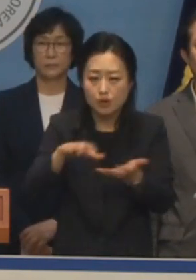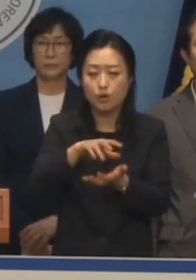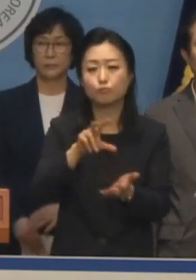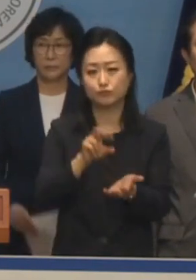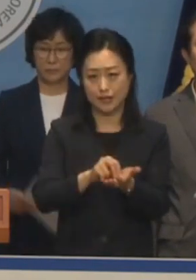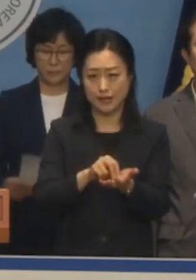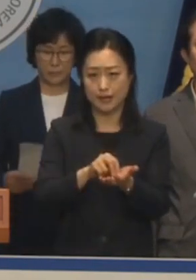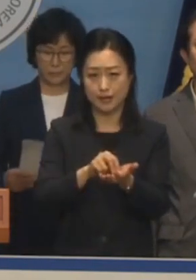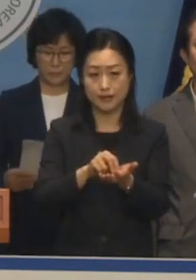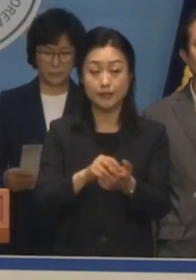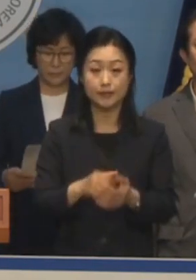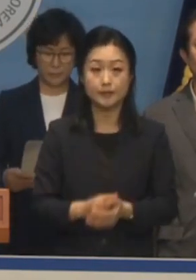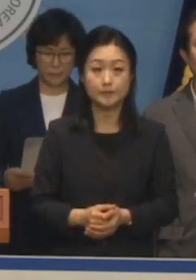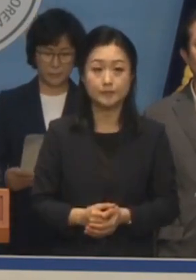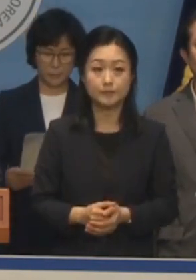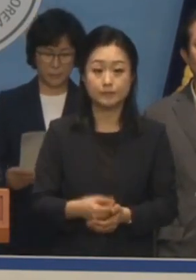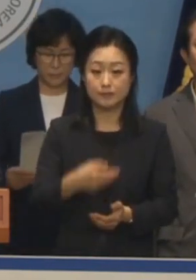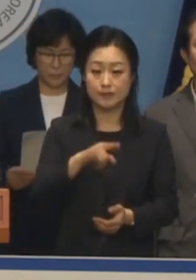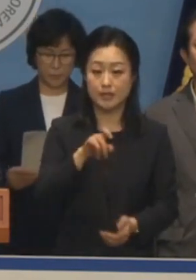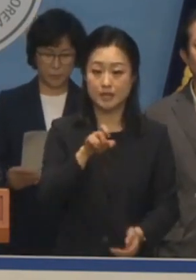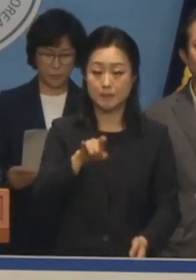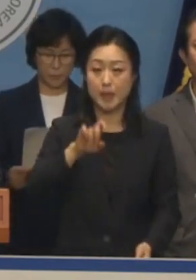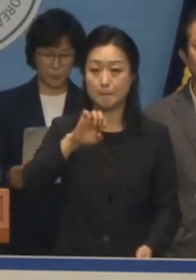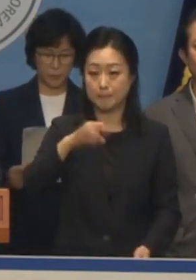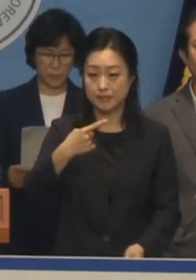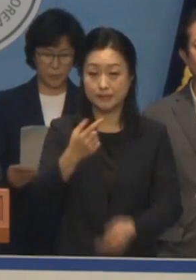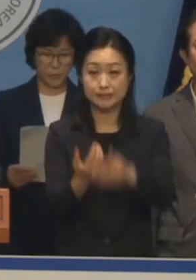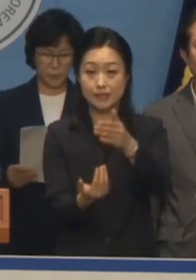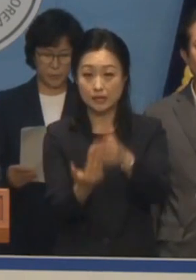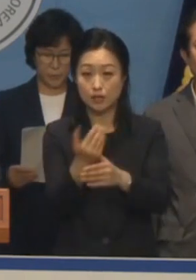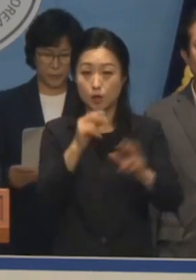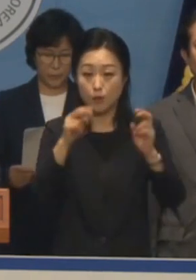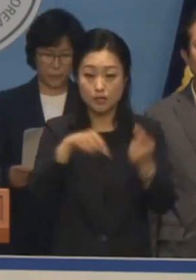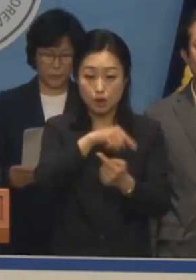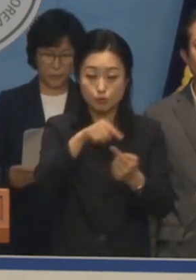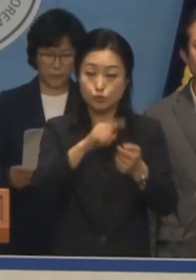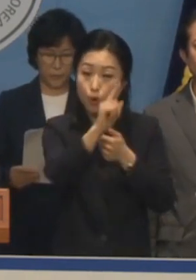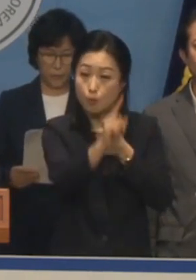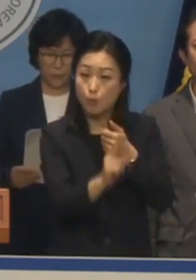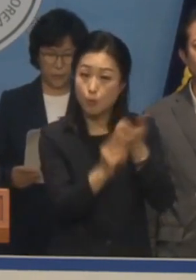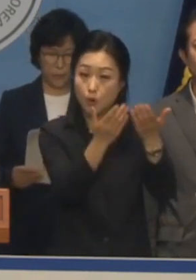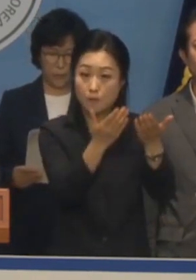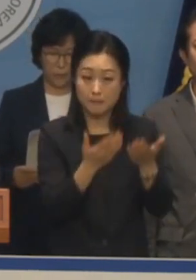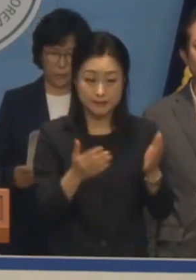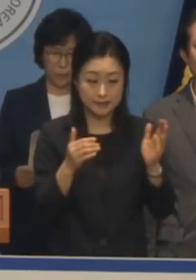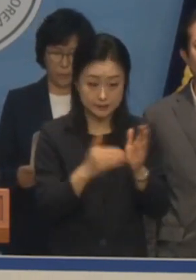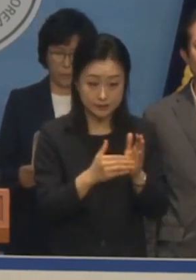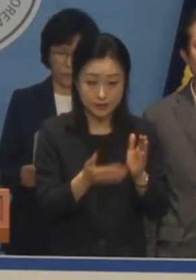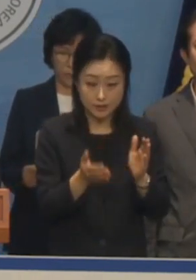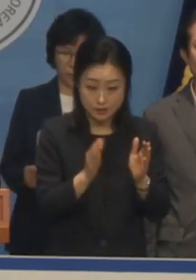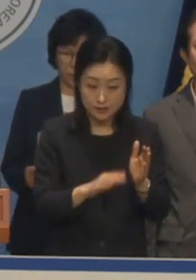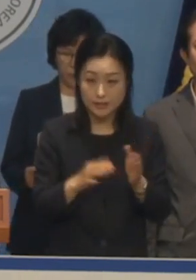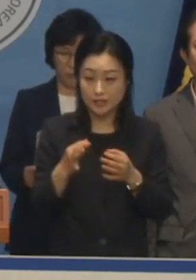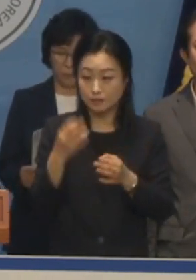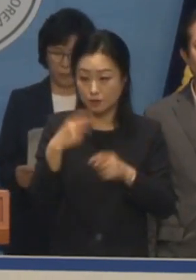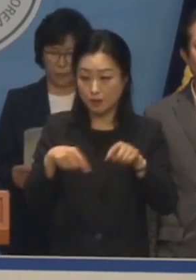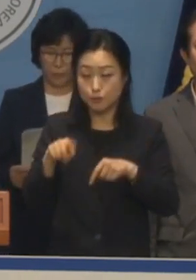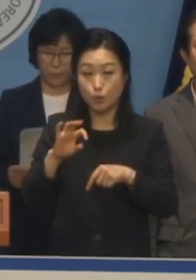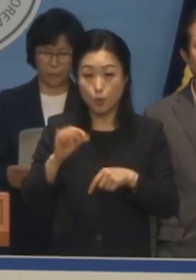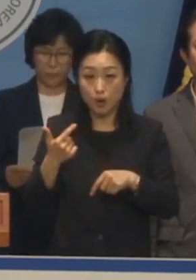보여집니다. 이번 TMF 사태의 원인은 경영상태 보고를 받고도 아무런 관리를 하지 않은